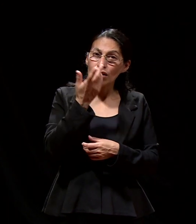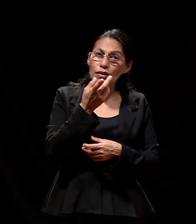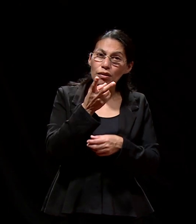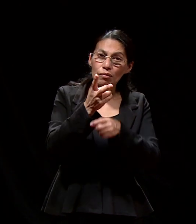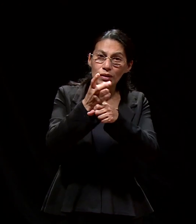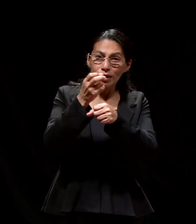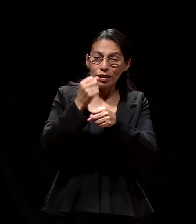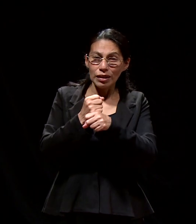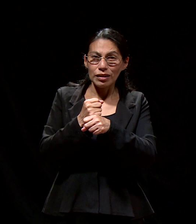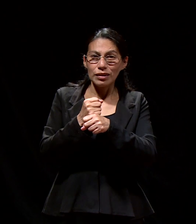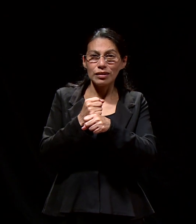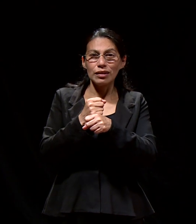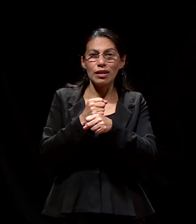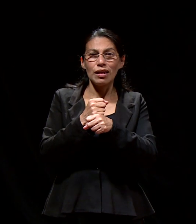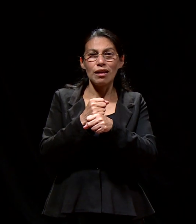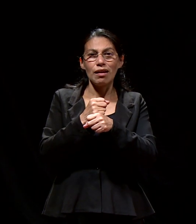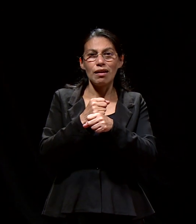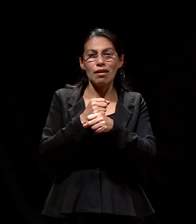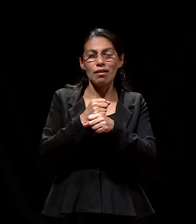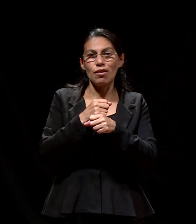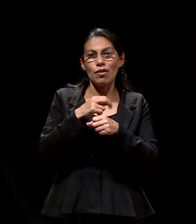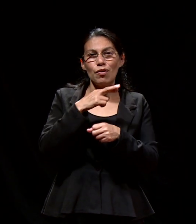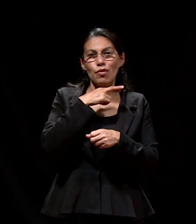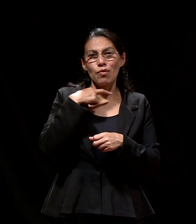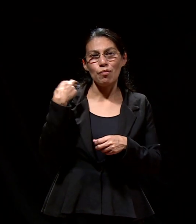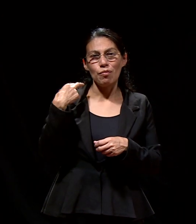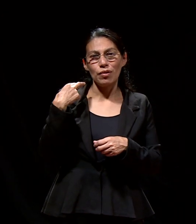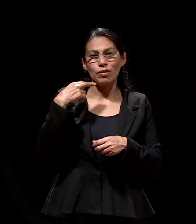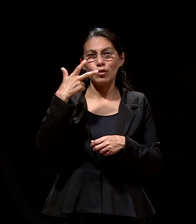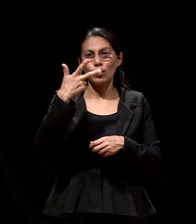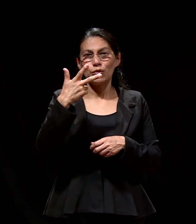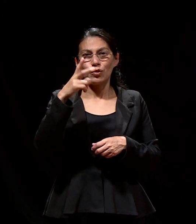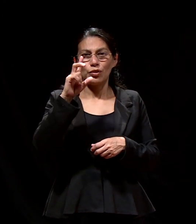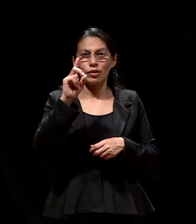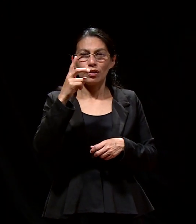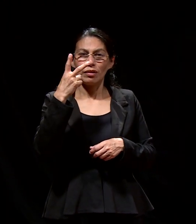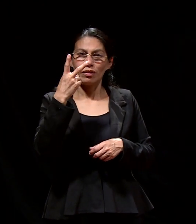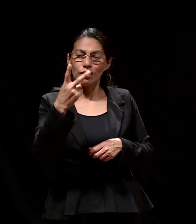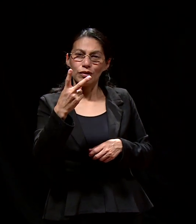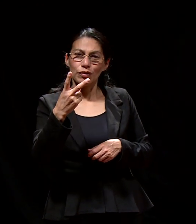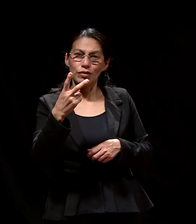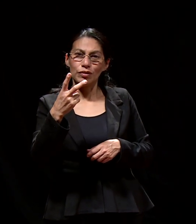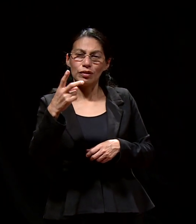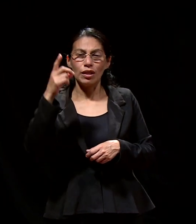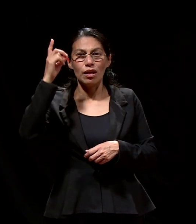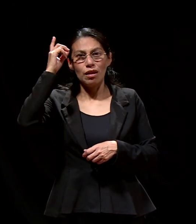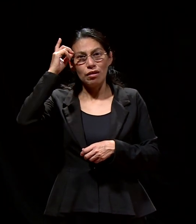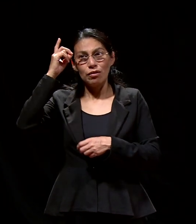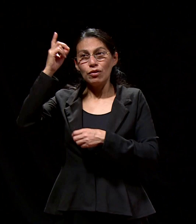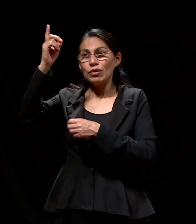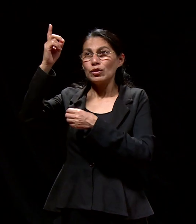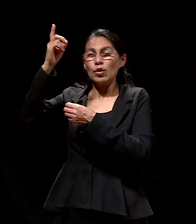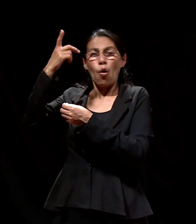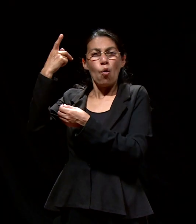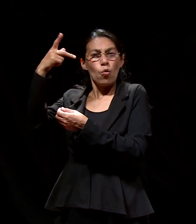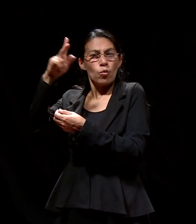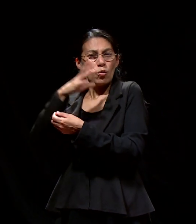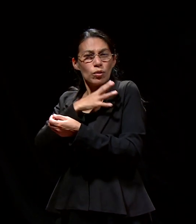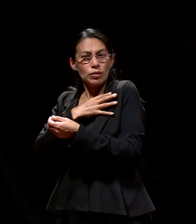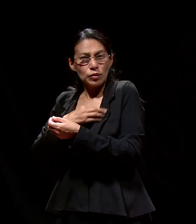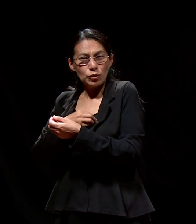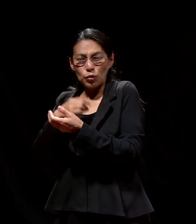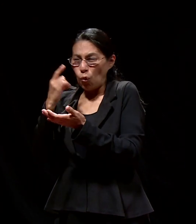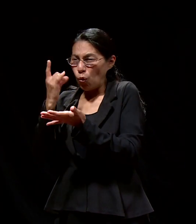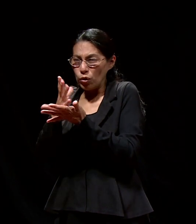aprender Romanos 8 32 al que no escatimo a su propio hijo